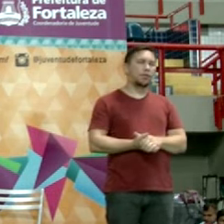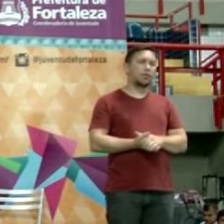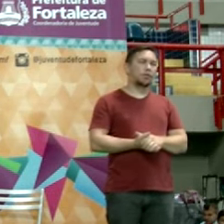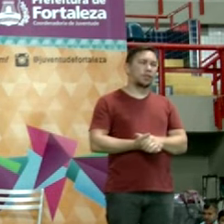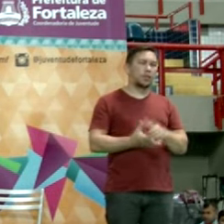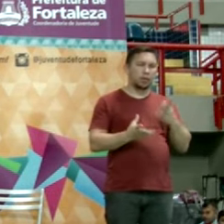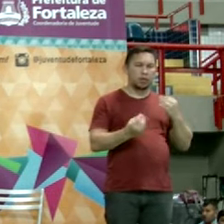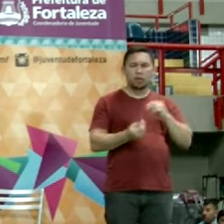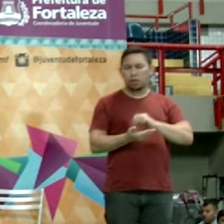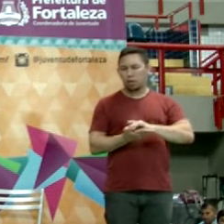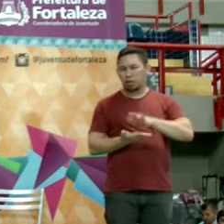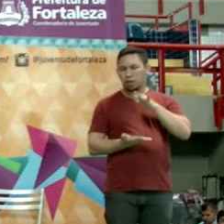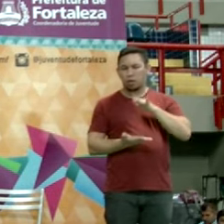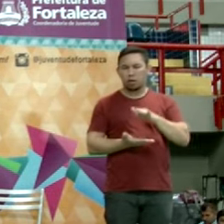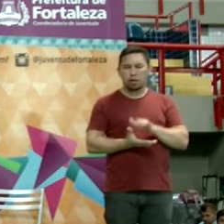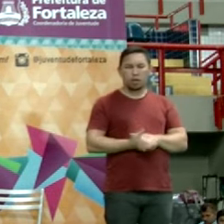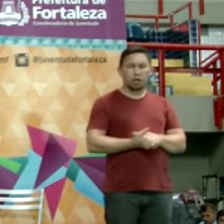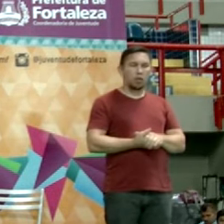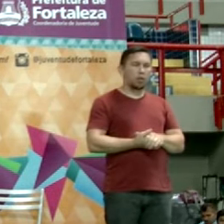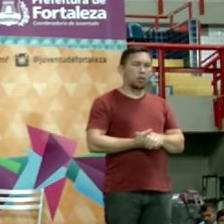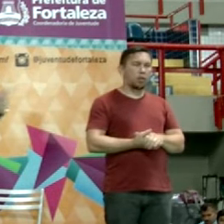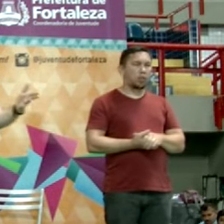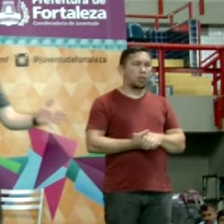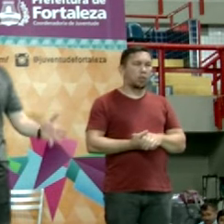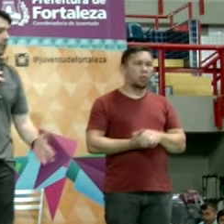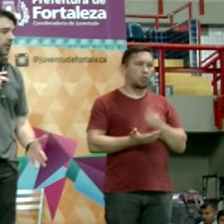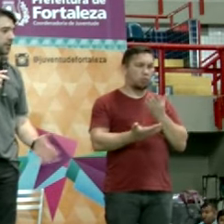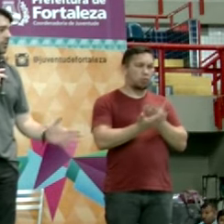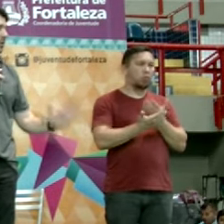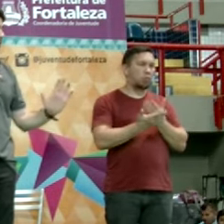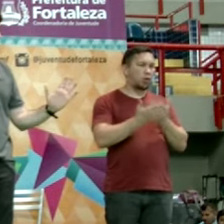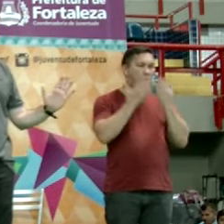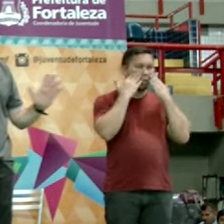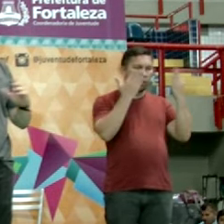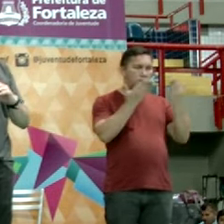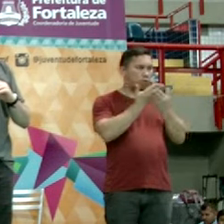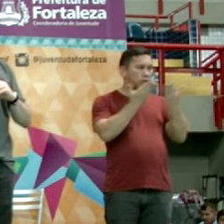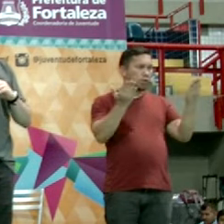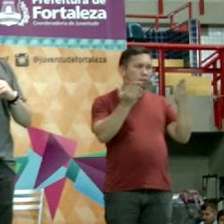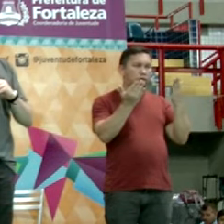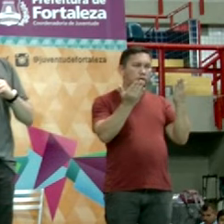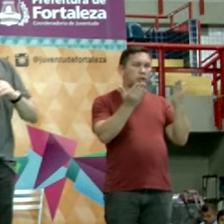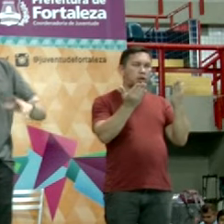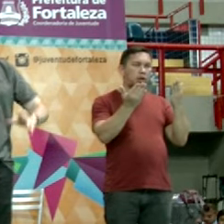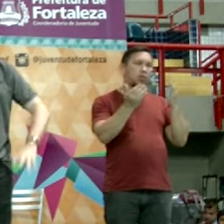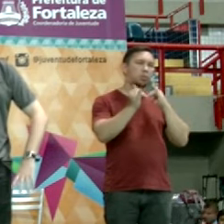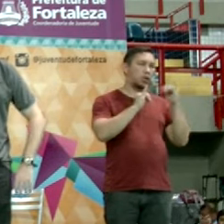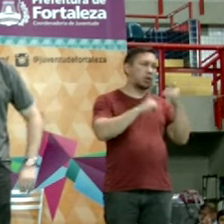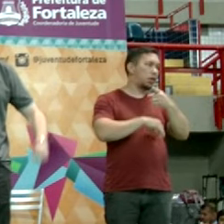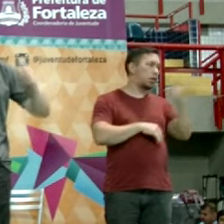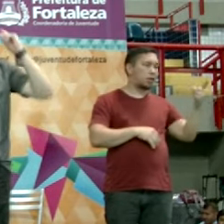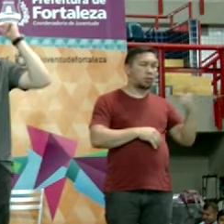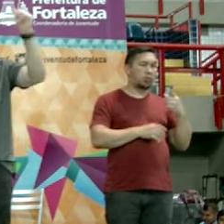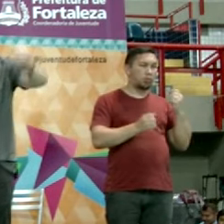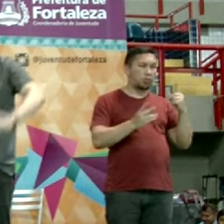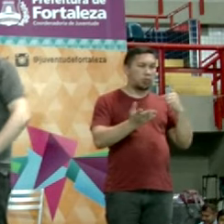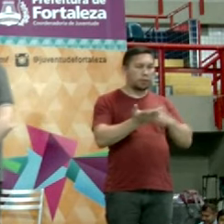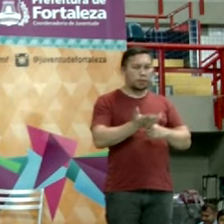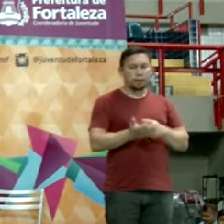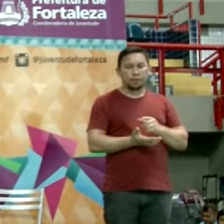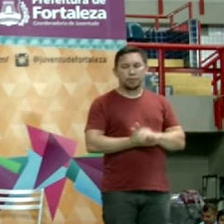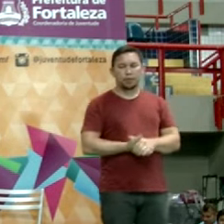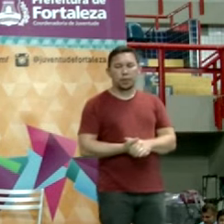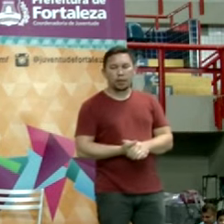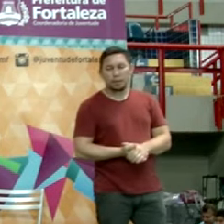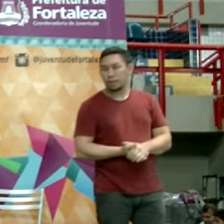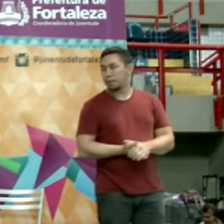É porque tem muito. Um hangout é uma aula ao vivo pela internet. Posso marcar com vocês um dia. Tá bom? Vamos lá,